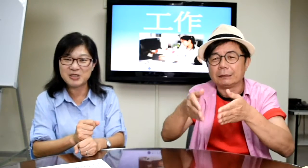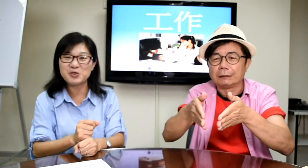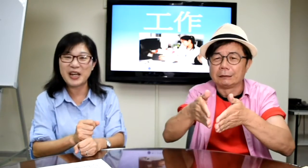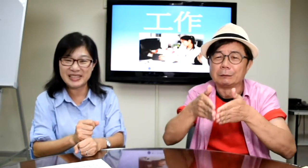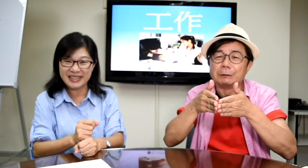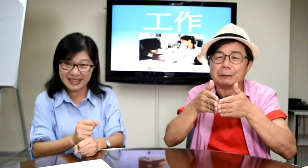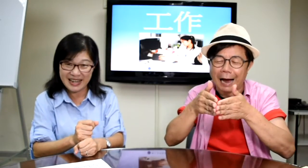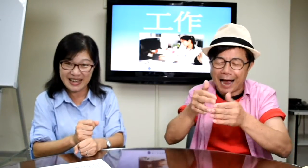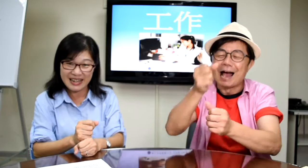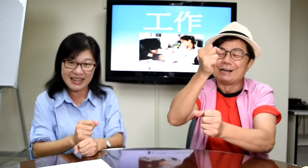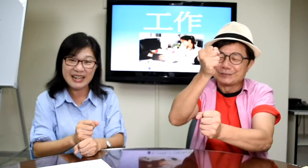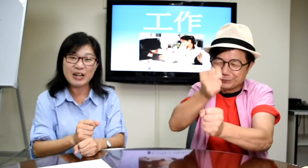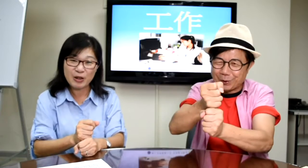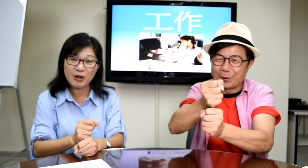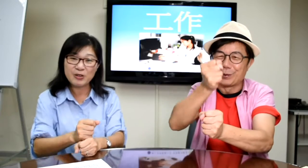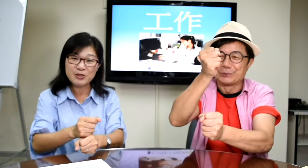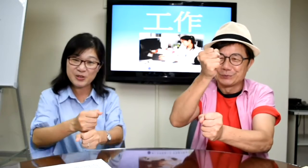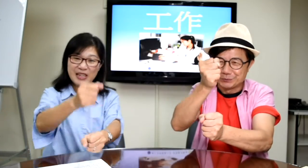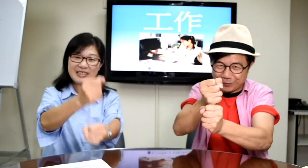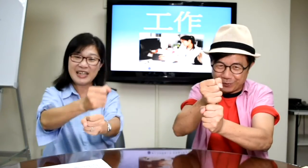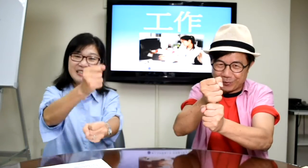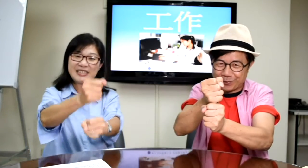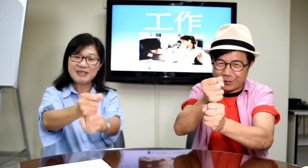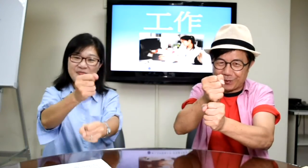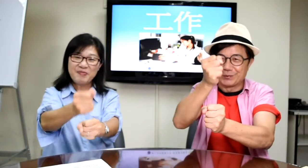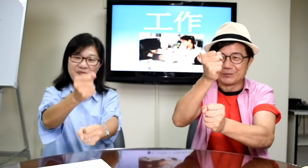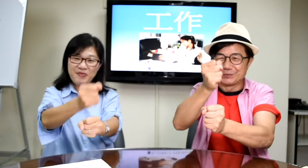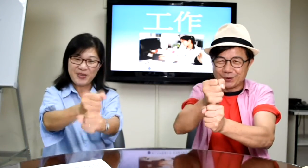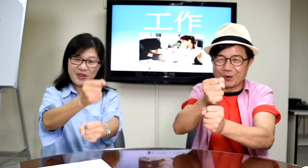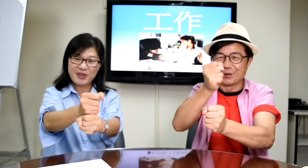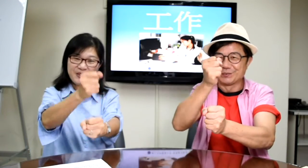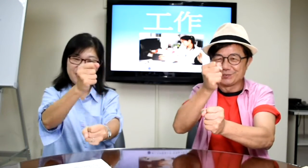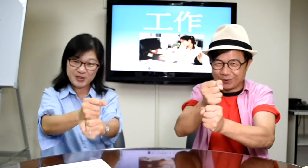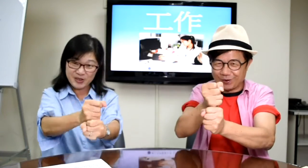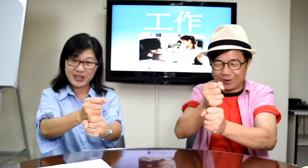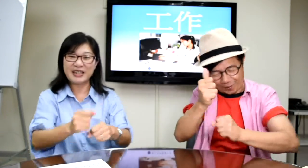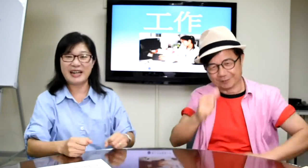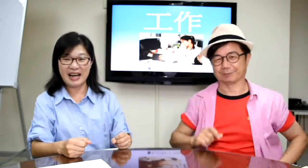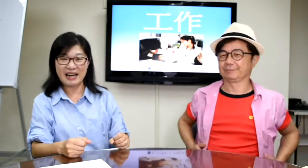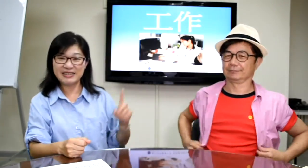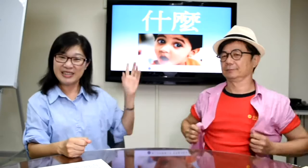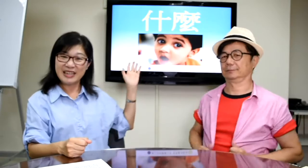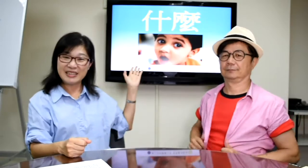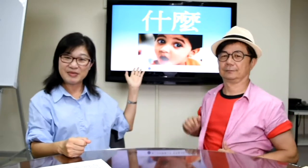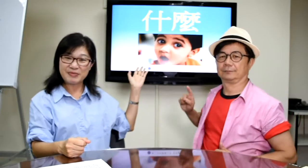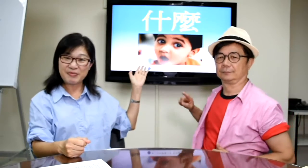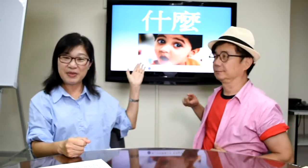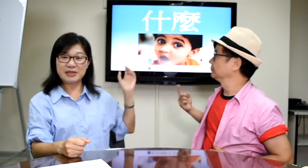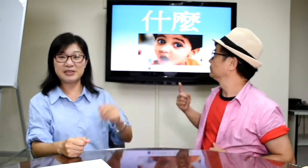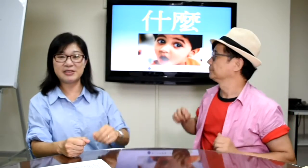赚钱呢。工作，来再一次，工作，好，下一个，什